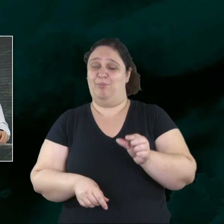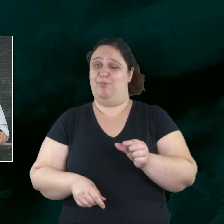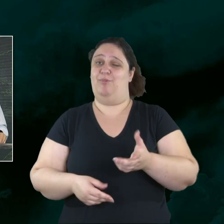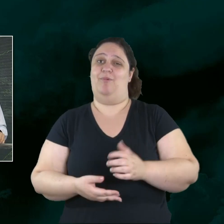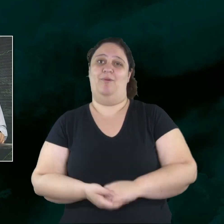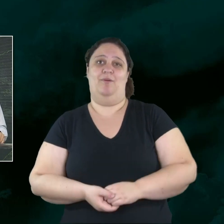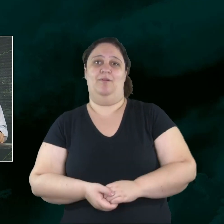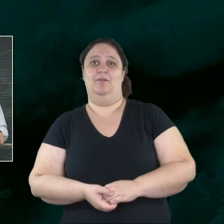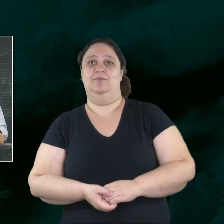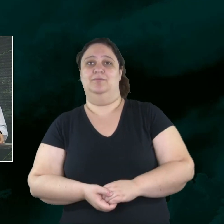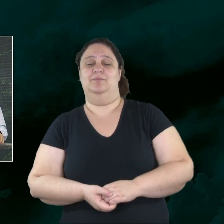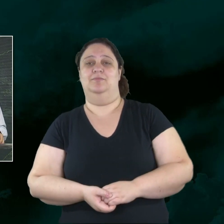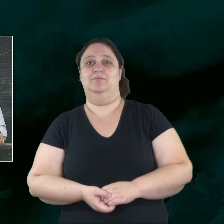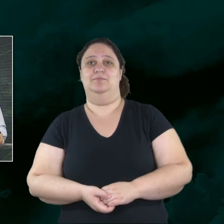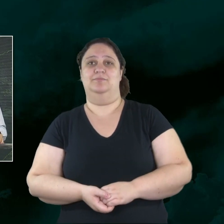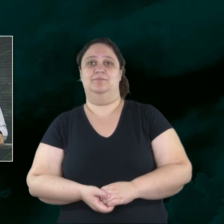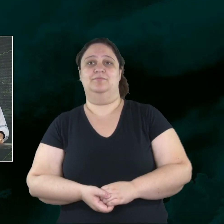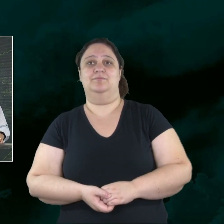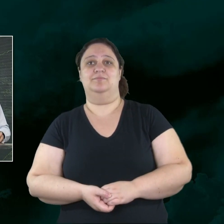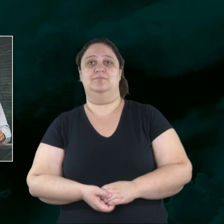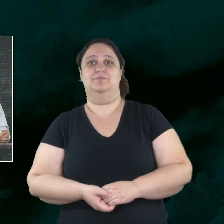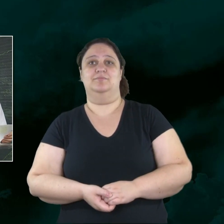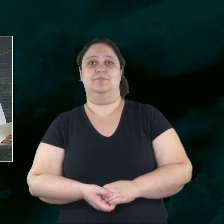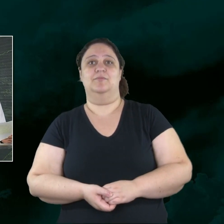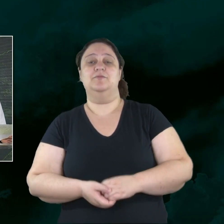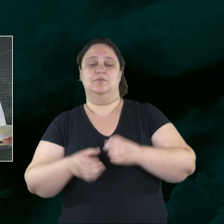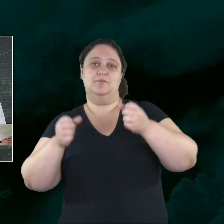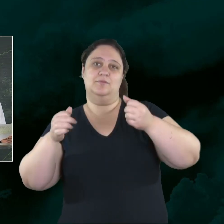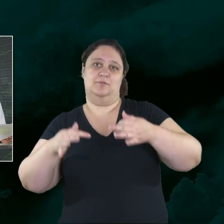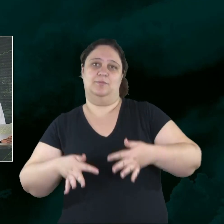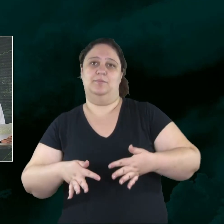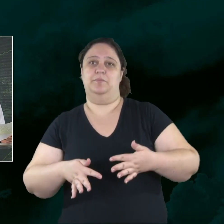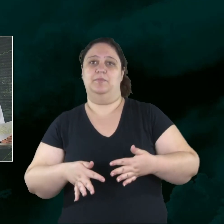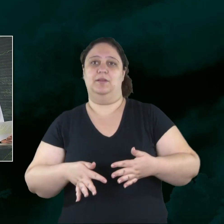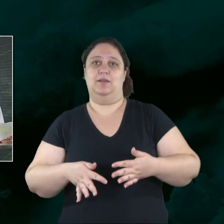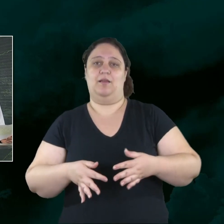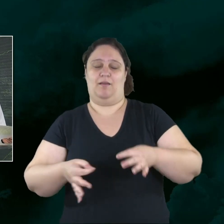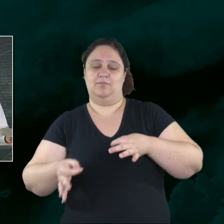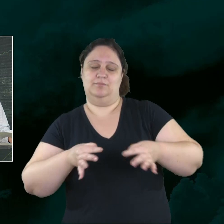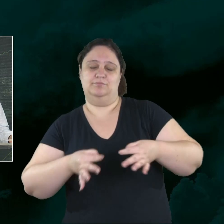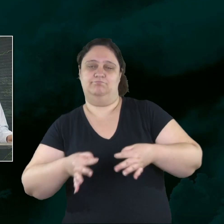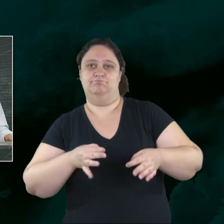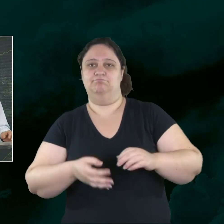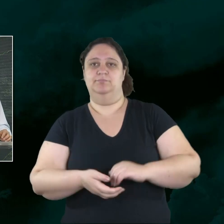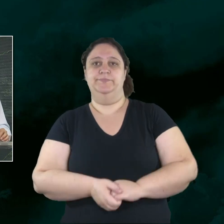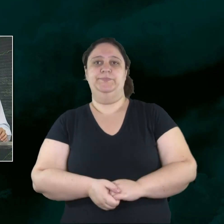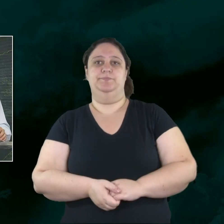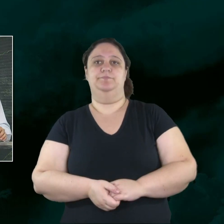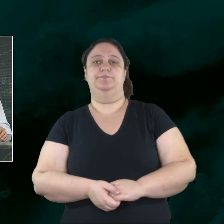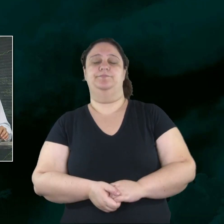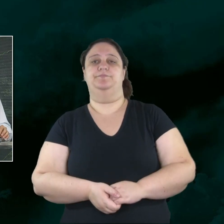então passar para vocês alguma coisa que eu preparei aqui, tá?